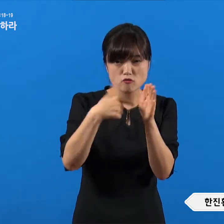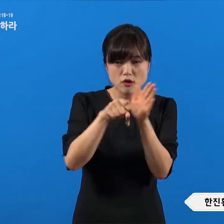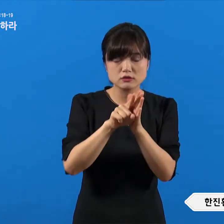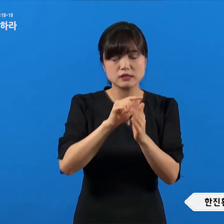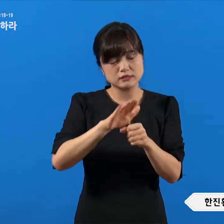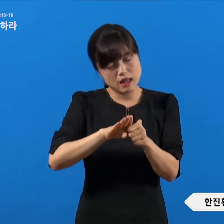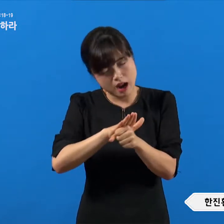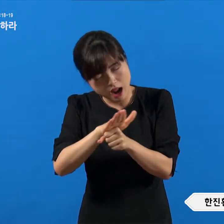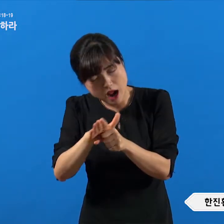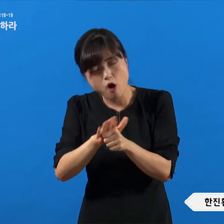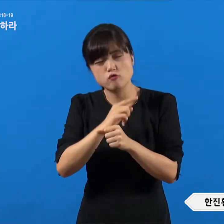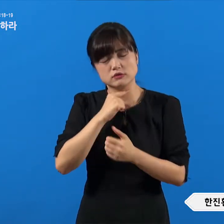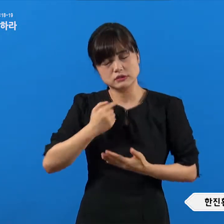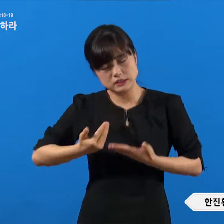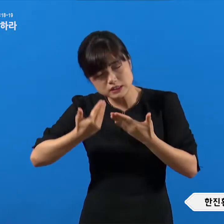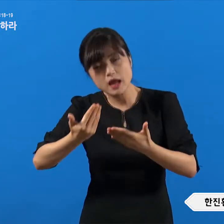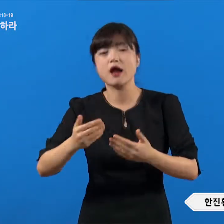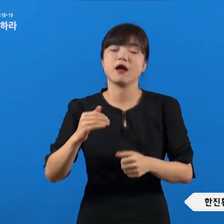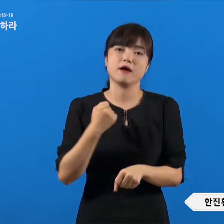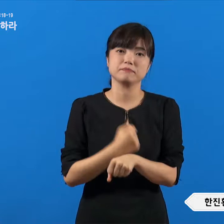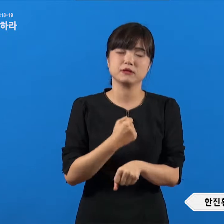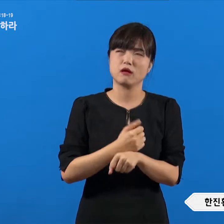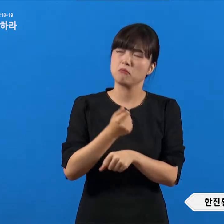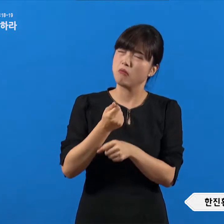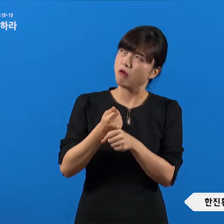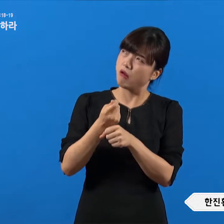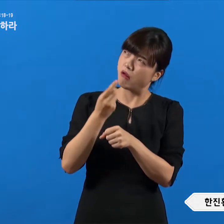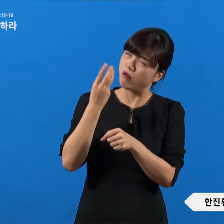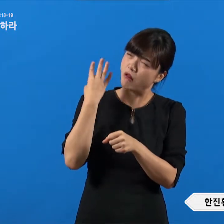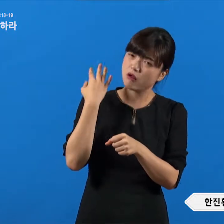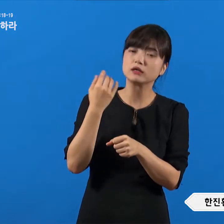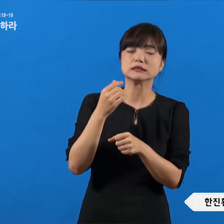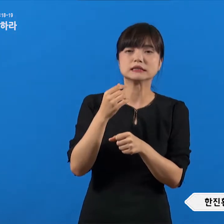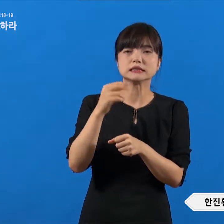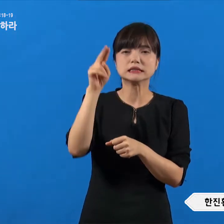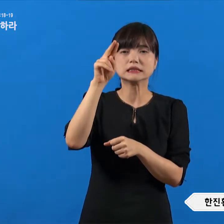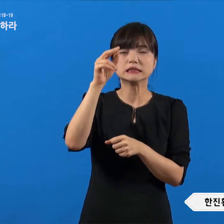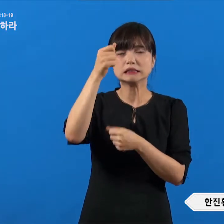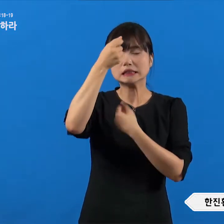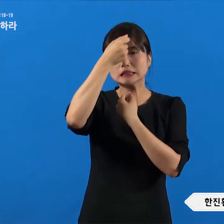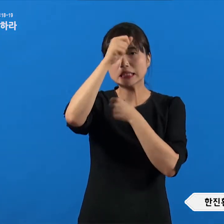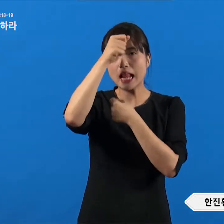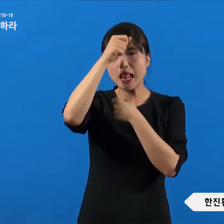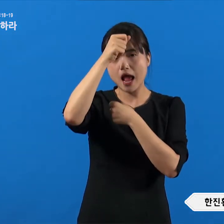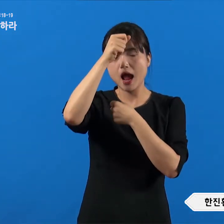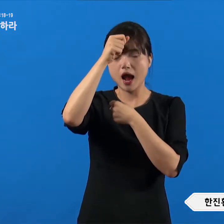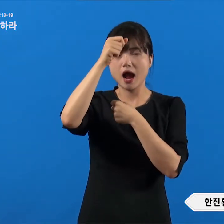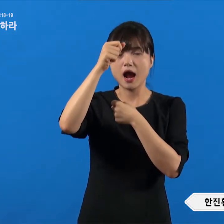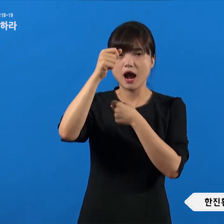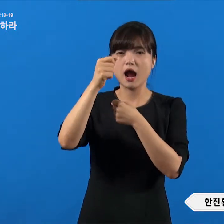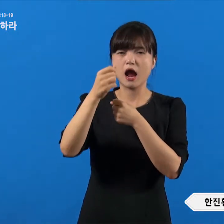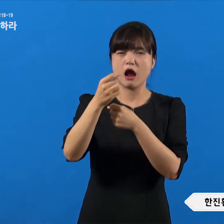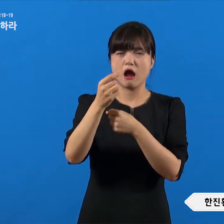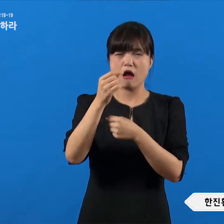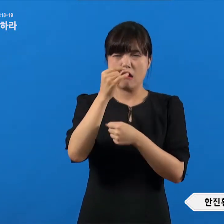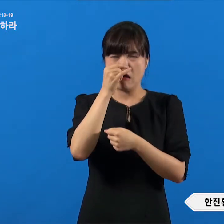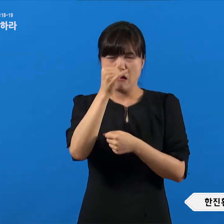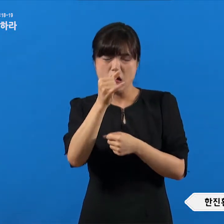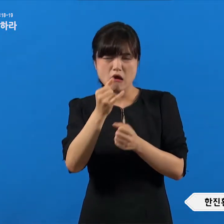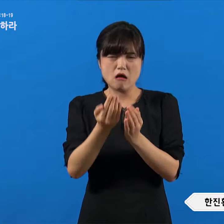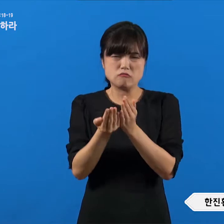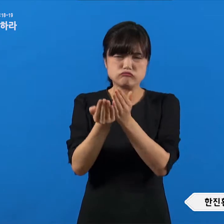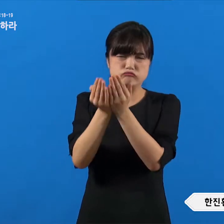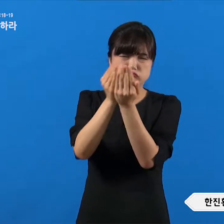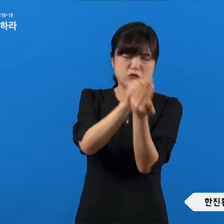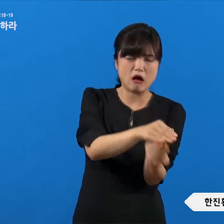있어야 합니다. 몇 년 전에 이탈리아에서 그 호화 유람선 한 척이